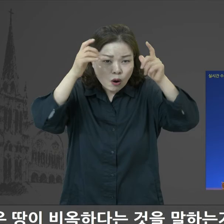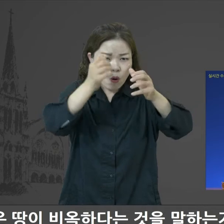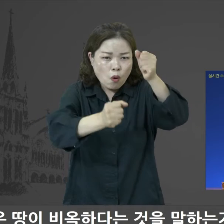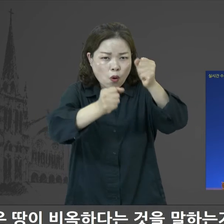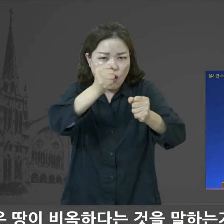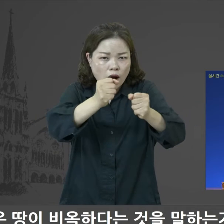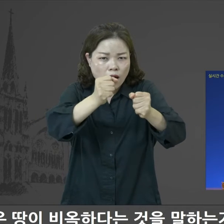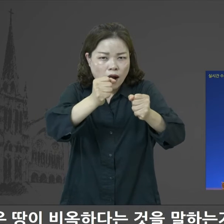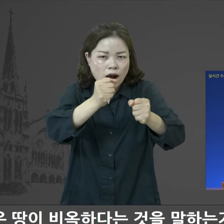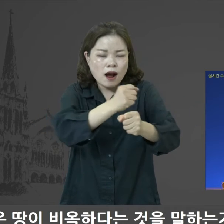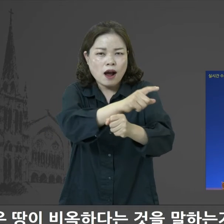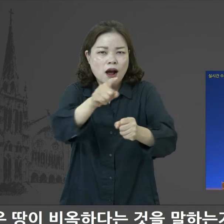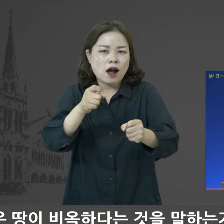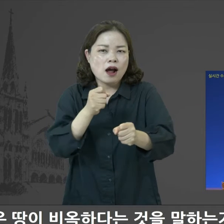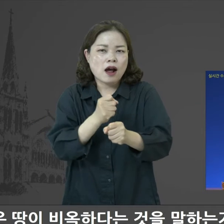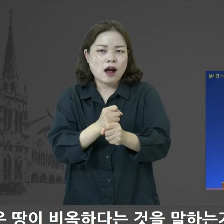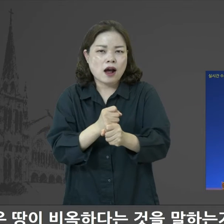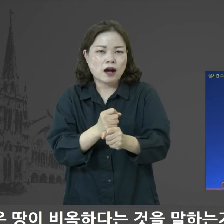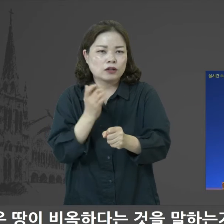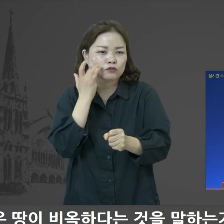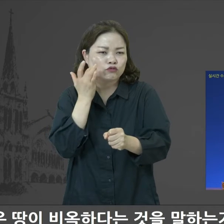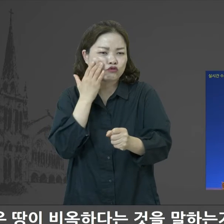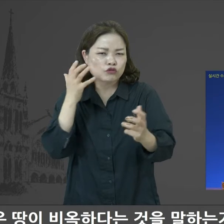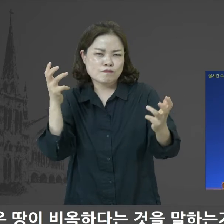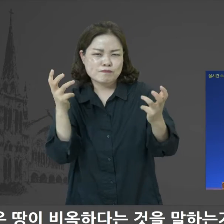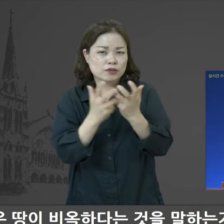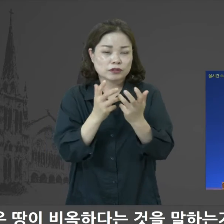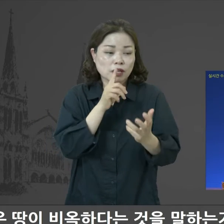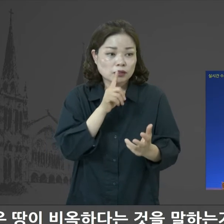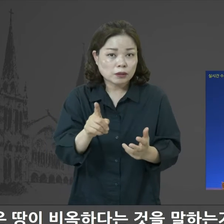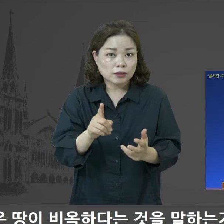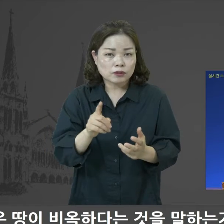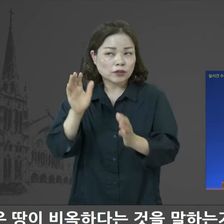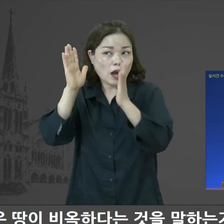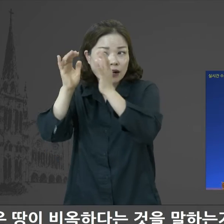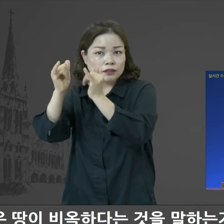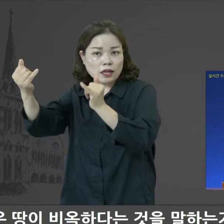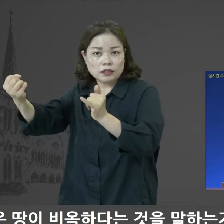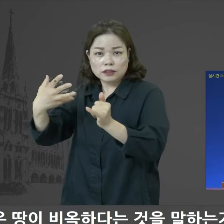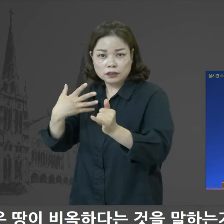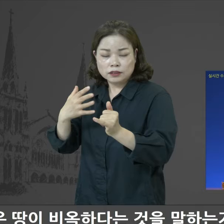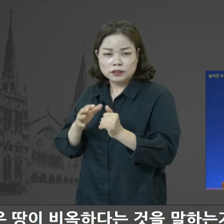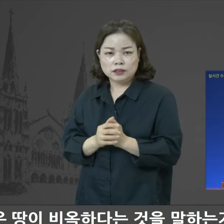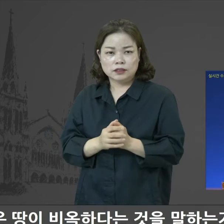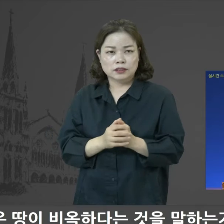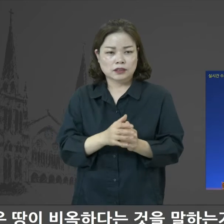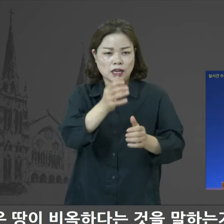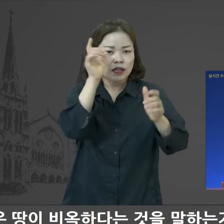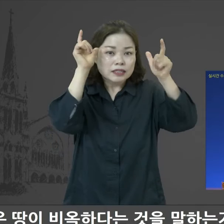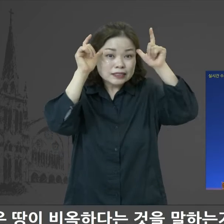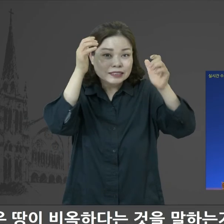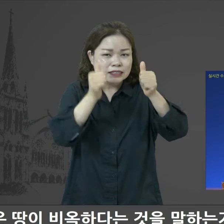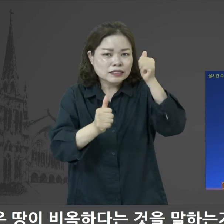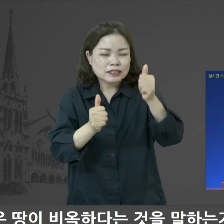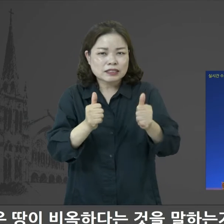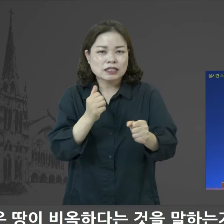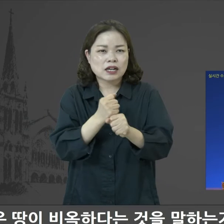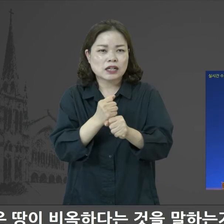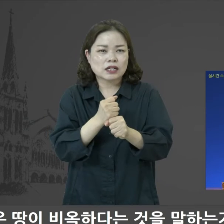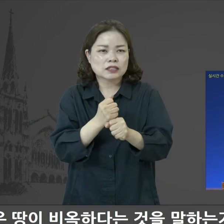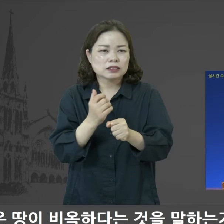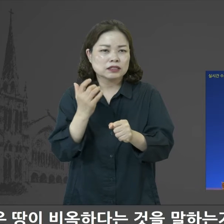사용했을까요? 여러 학자들의 의견을 좀 살펴보았습니다. 어떤 학자들은 젖과 꿀이라는 것이 실제 가나안